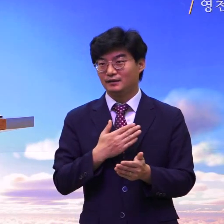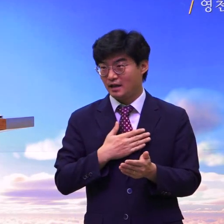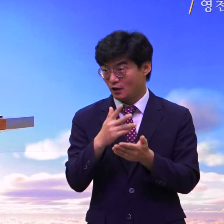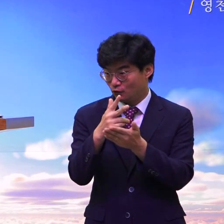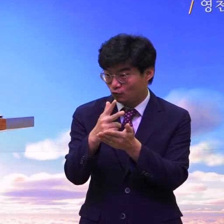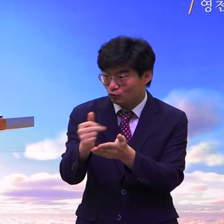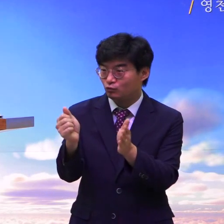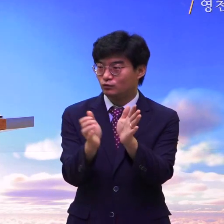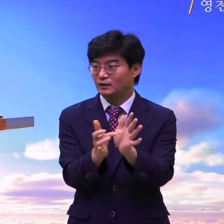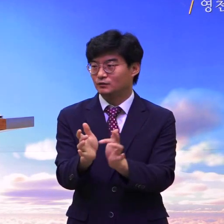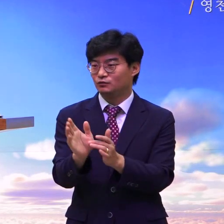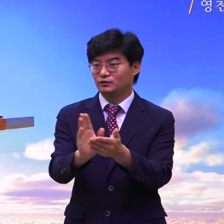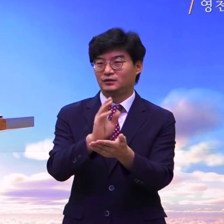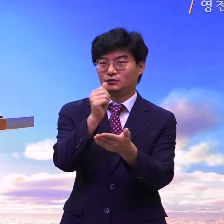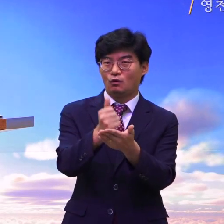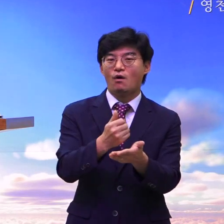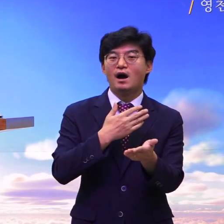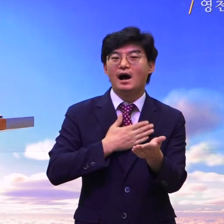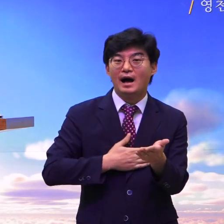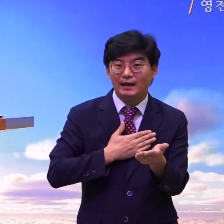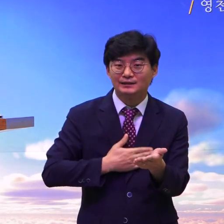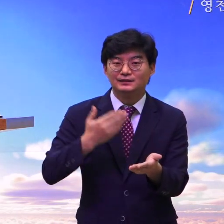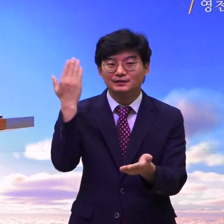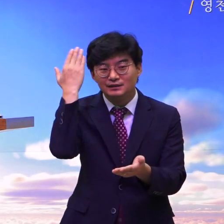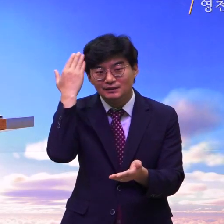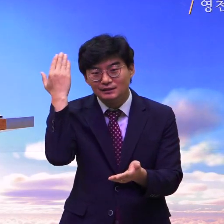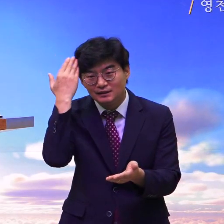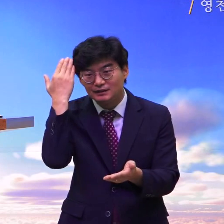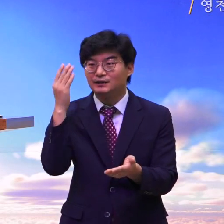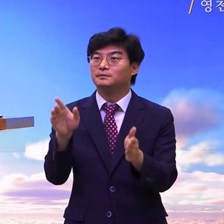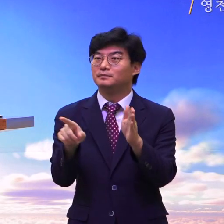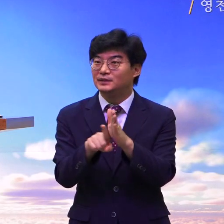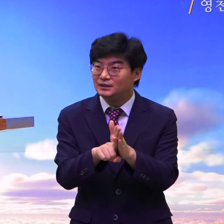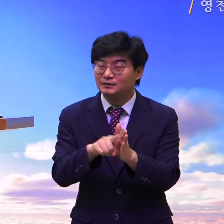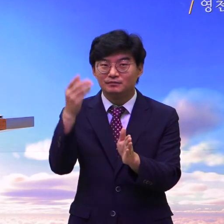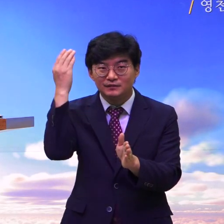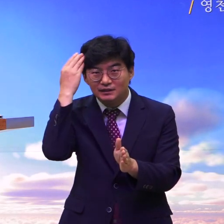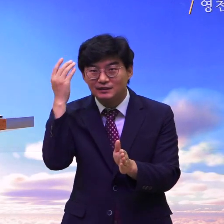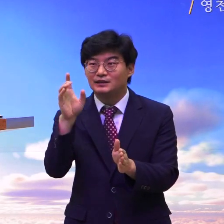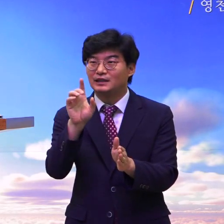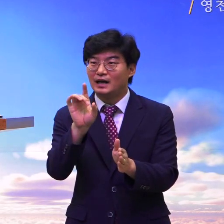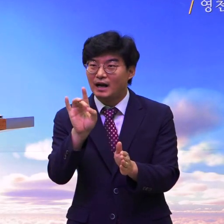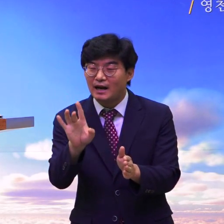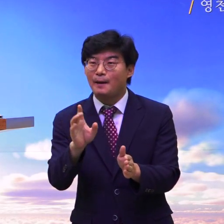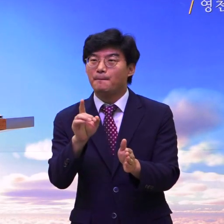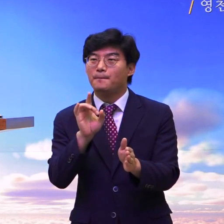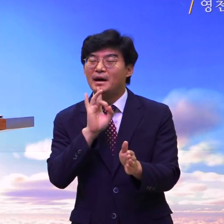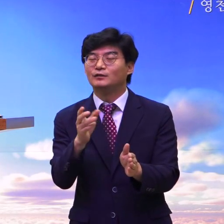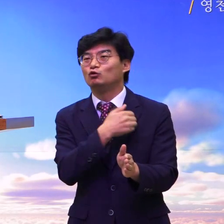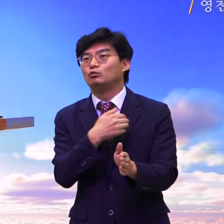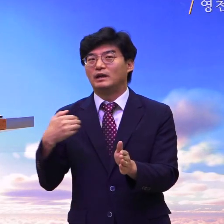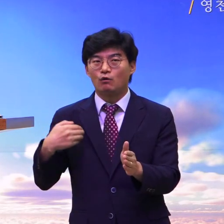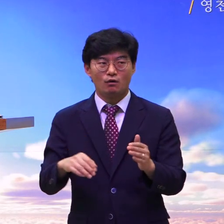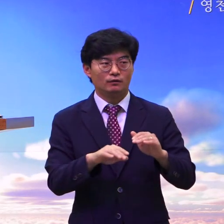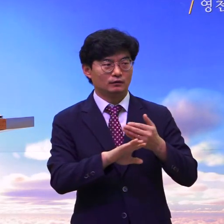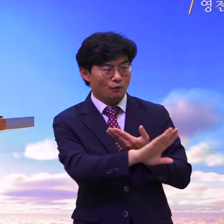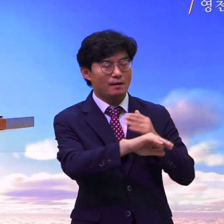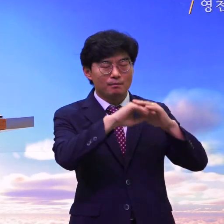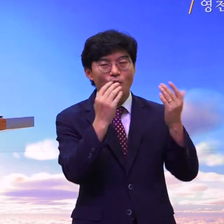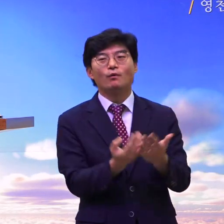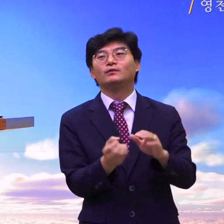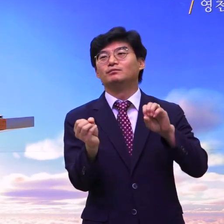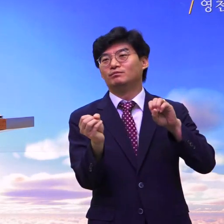아는 그 가장 고상한 지식을 위해서 내 모든 것을 다 버리고 해로 여기고 배설물을